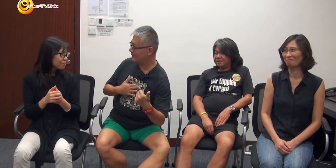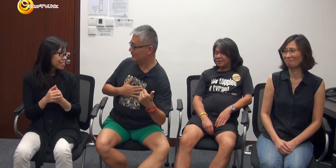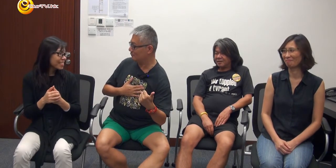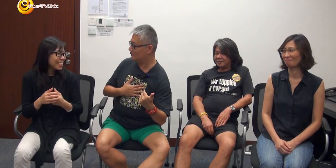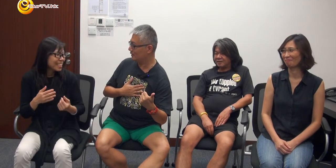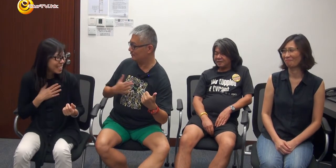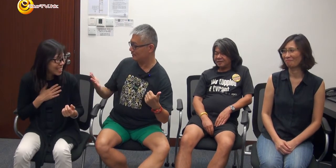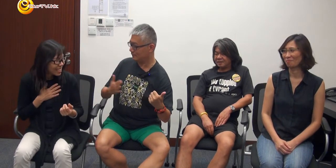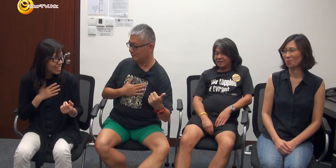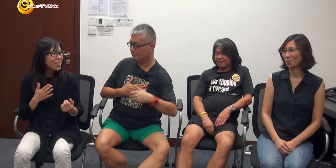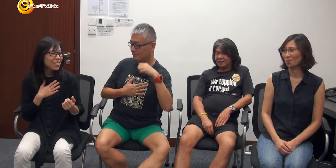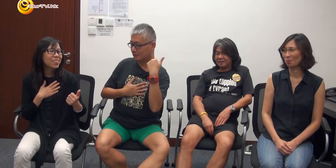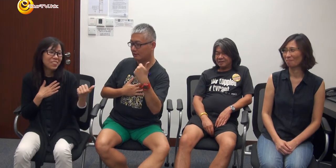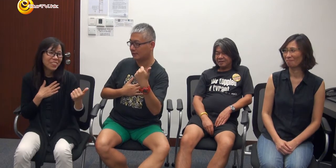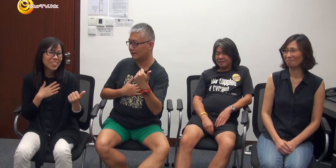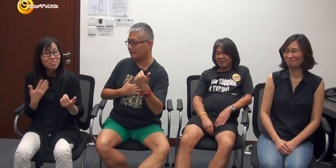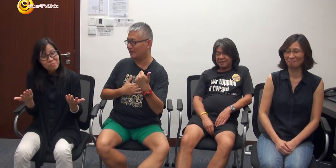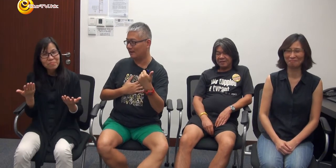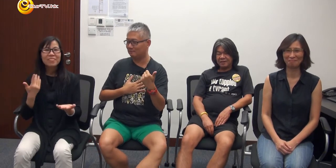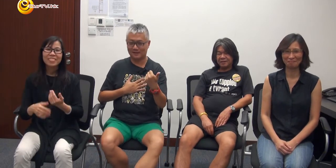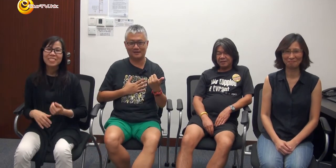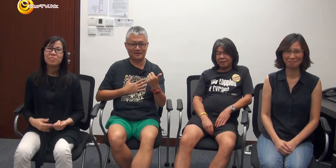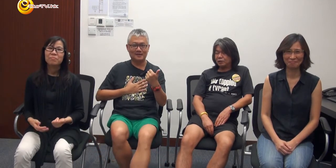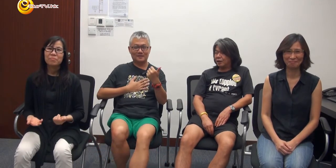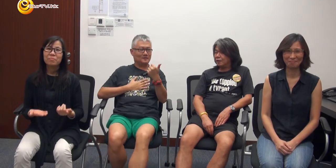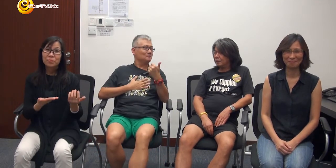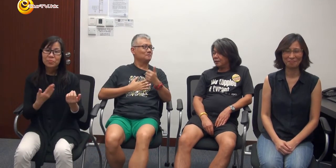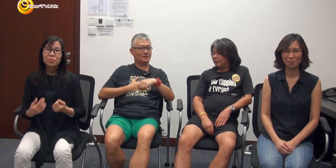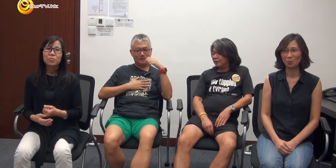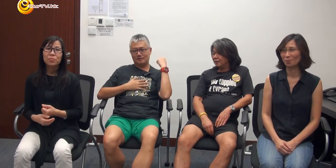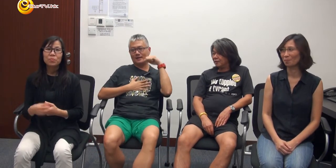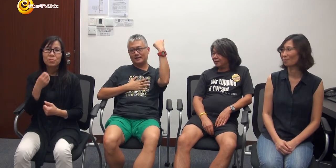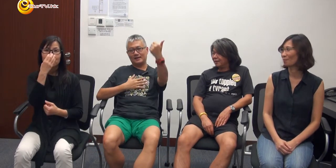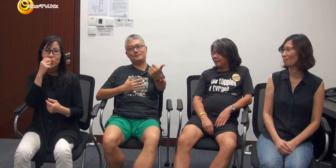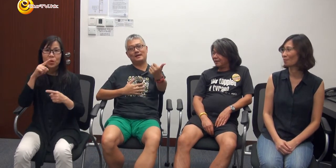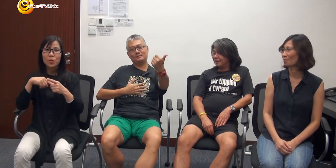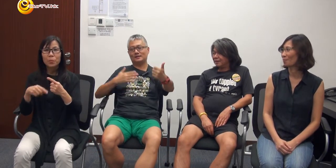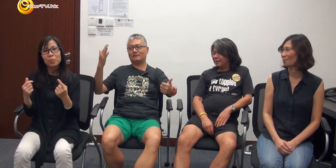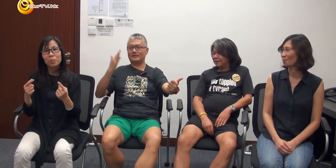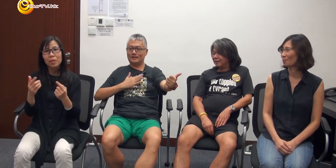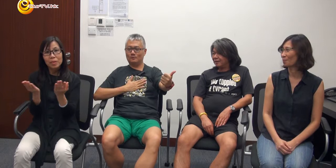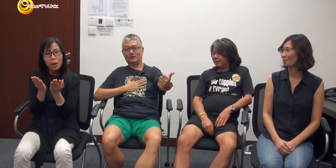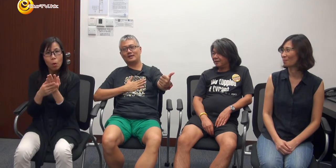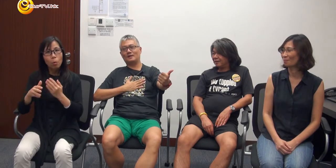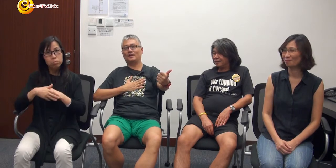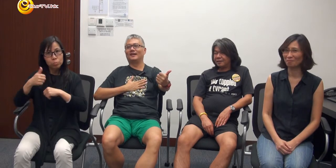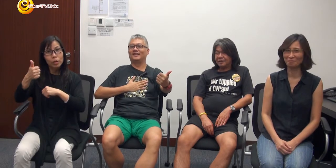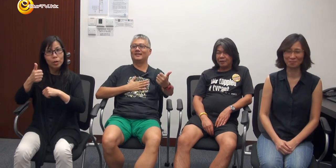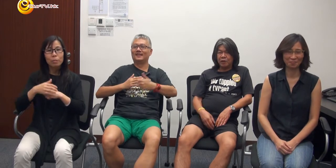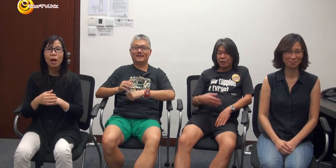守護啊嘛，話守護港大第一啊嘛，係啦，啊， 港大咧， 港大係第一啊嘛，咁跟住話守護港大啊嘛，係咯， 咁佢係